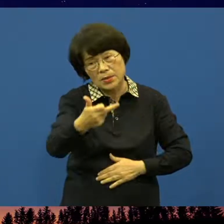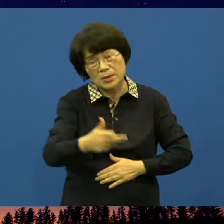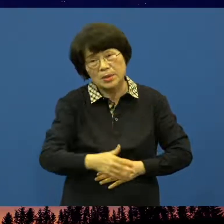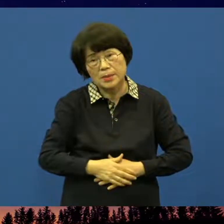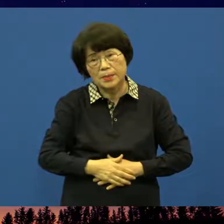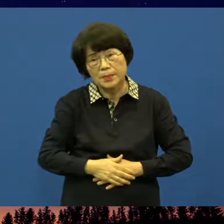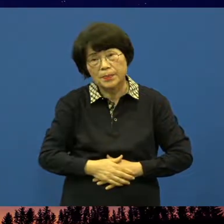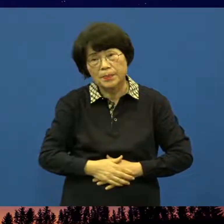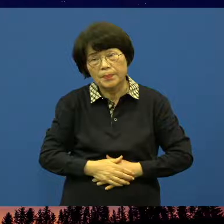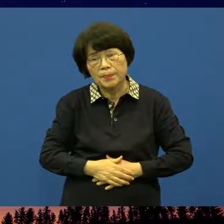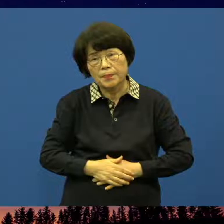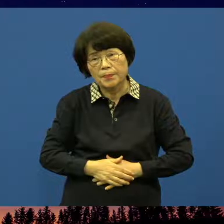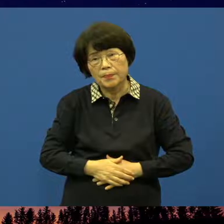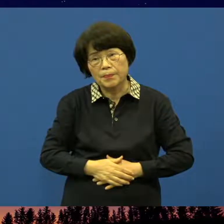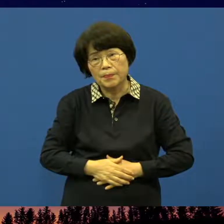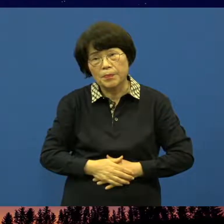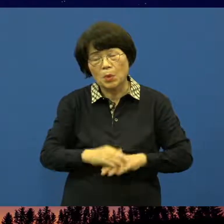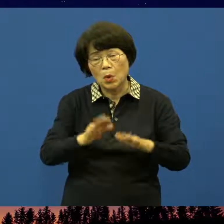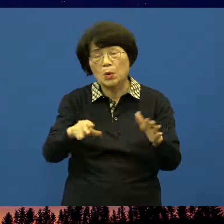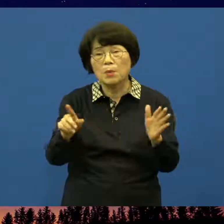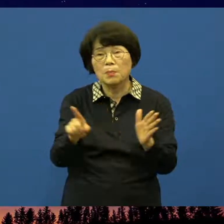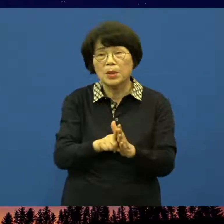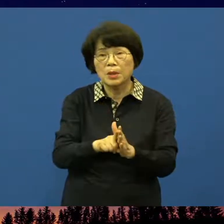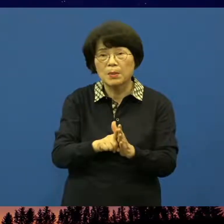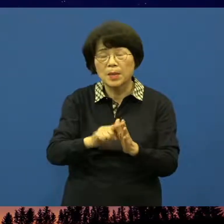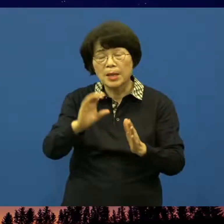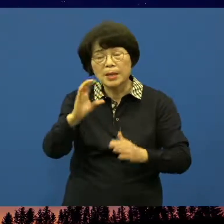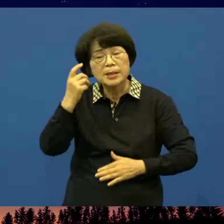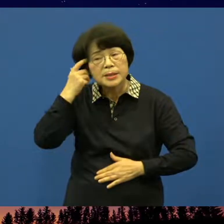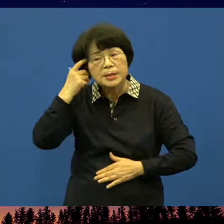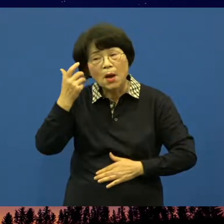사랑하는 성도 여러분, 오늘 믿음이, 성령이,